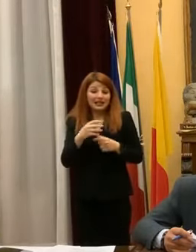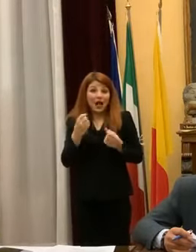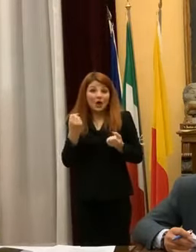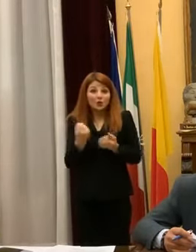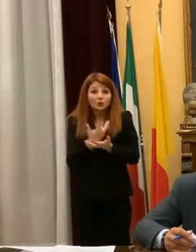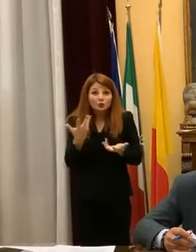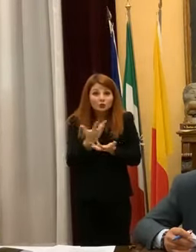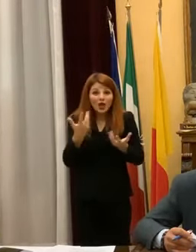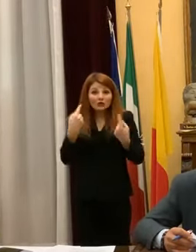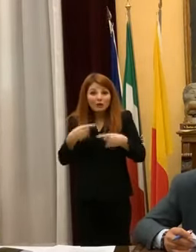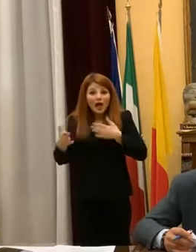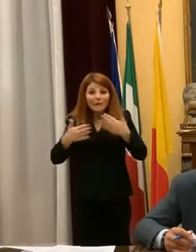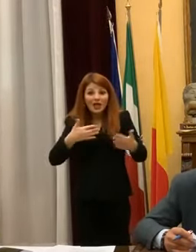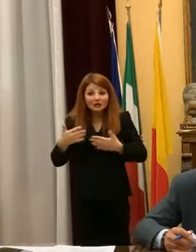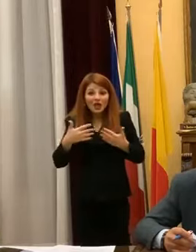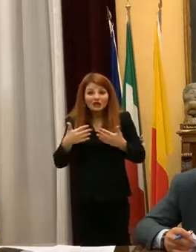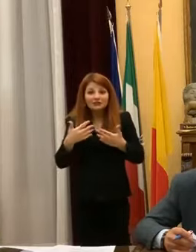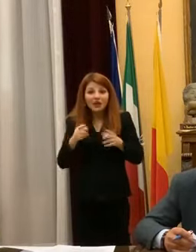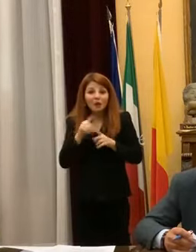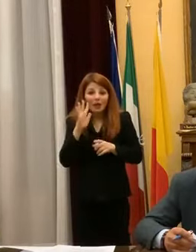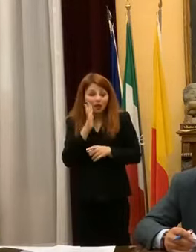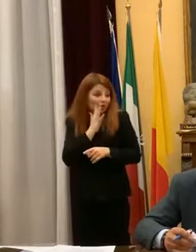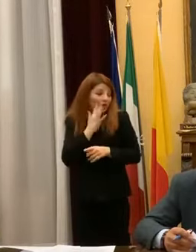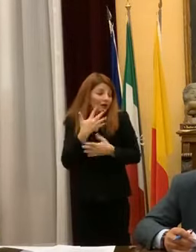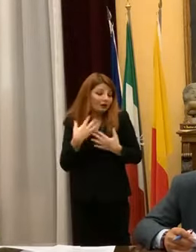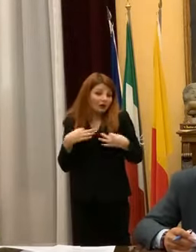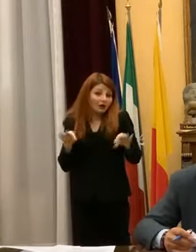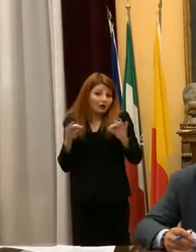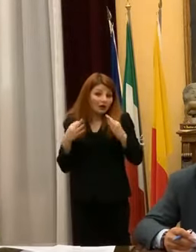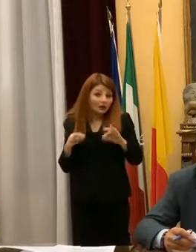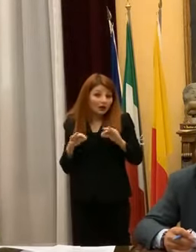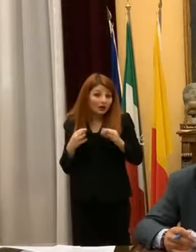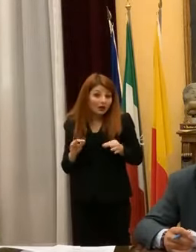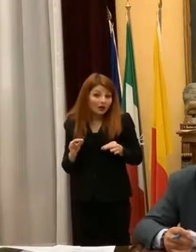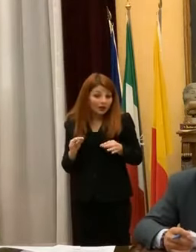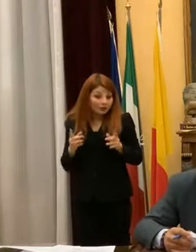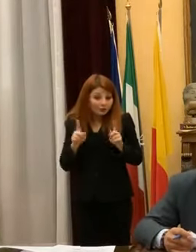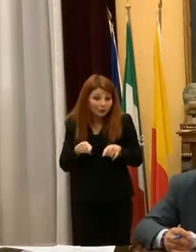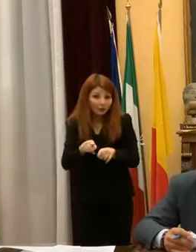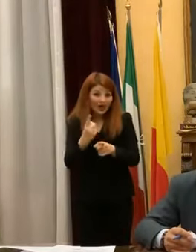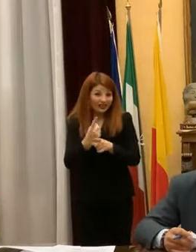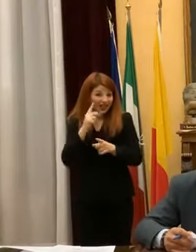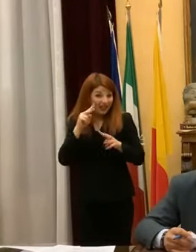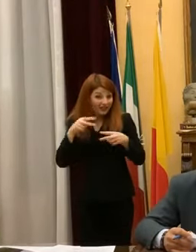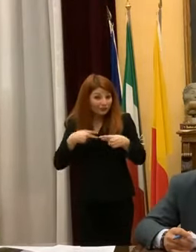Razza a cogliere una sia pur motivata richiesta del sindaco di Messina,